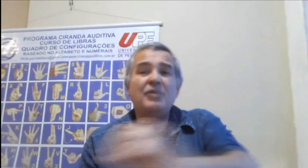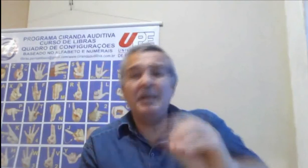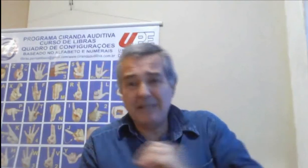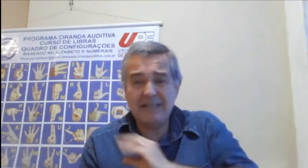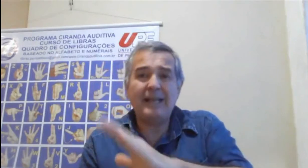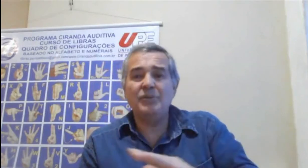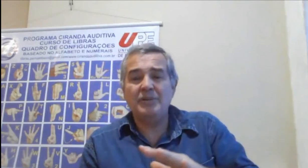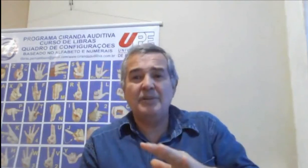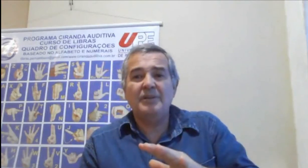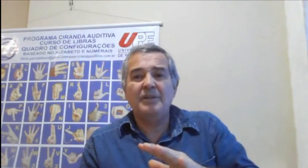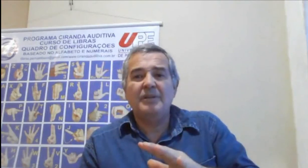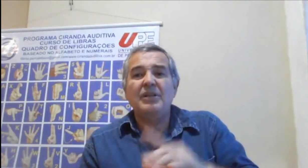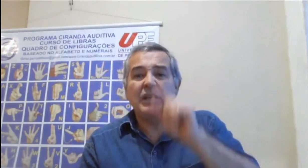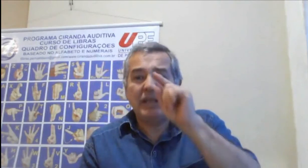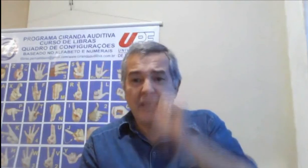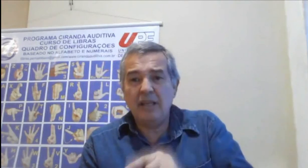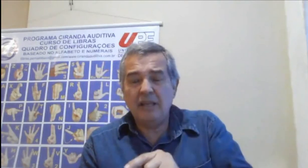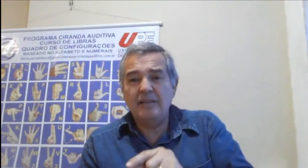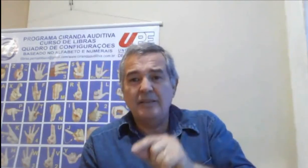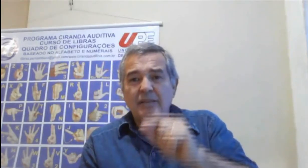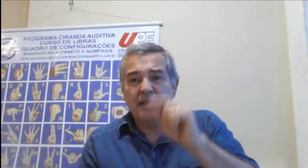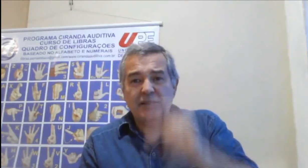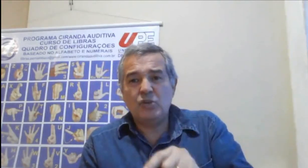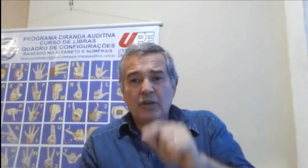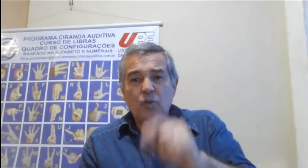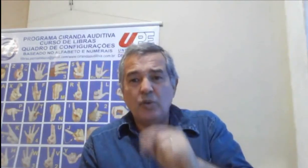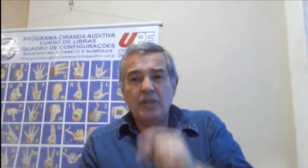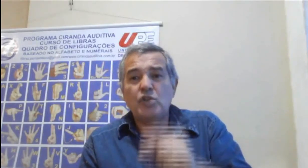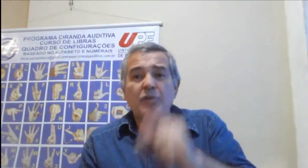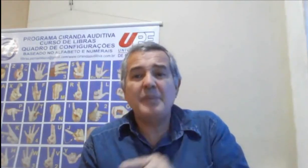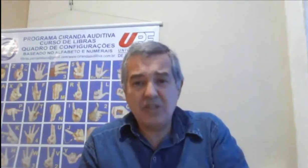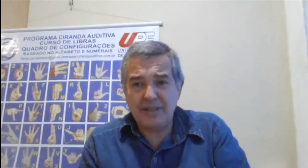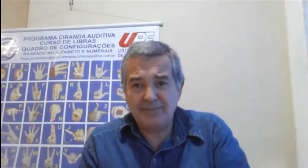repassado e que essa história do contexto é uma mentira.